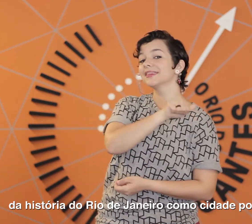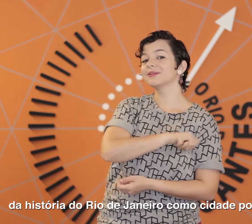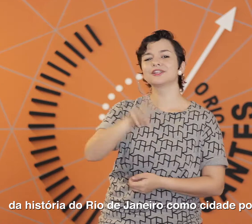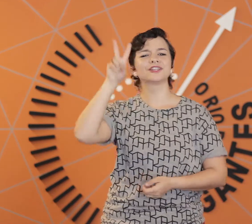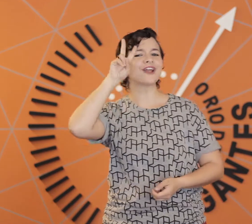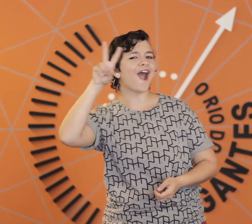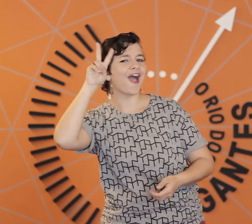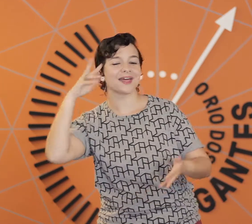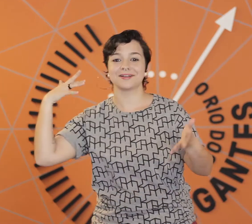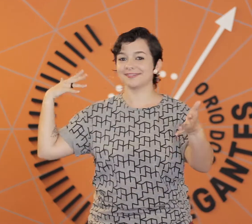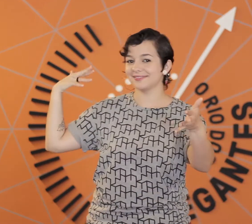portuária.